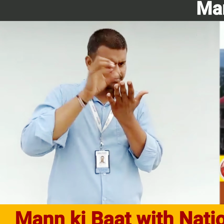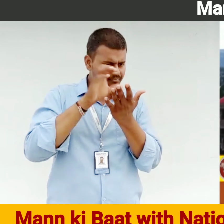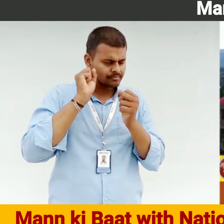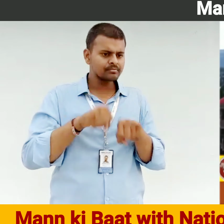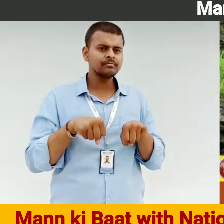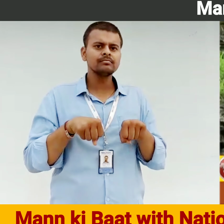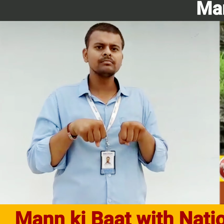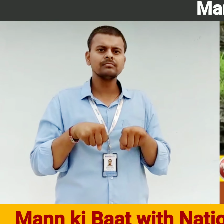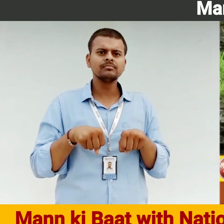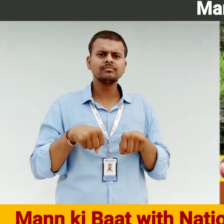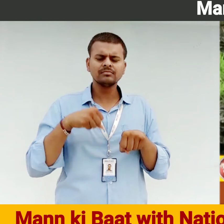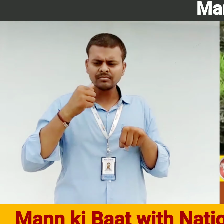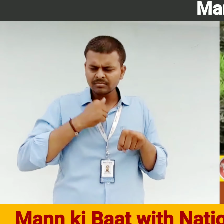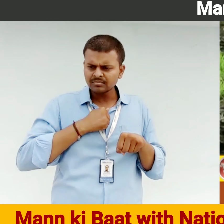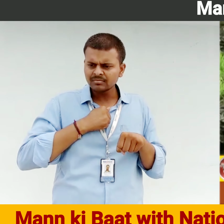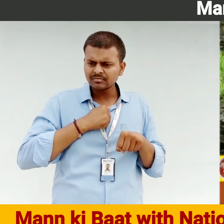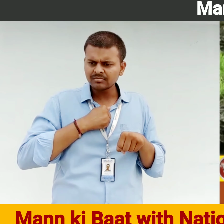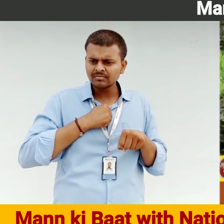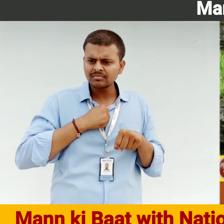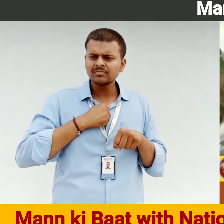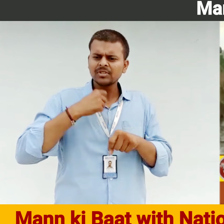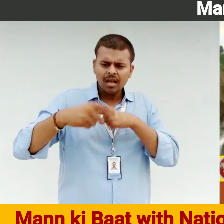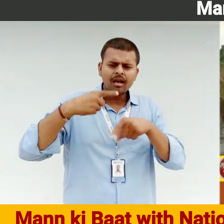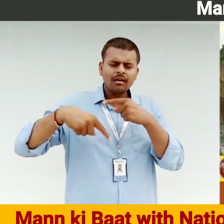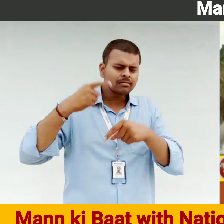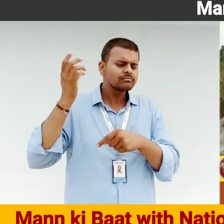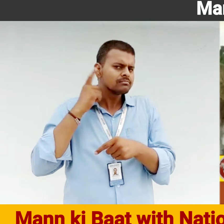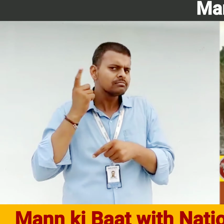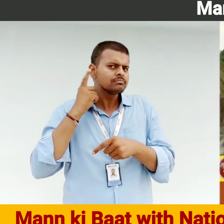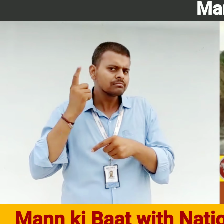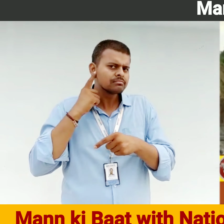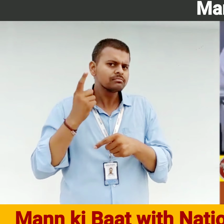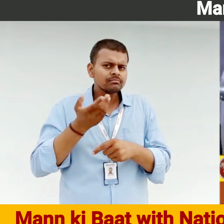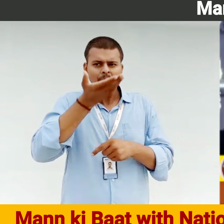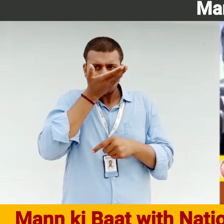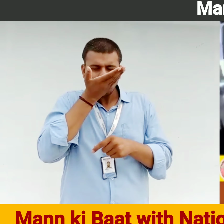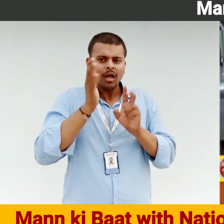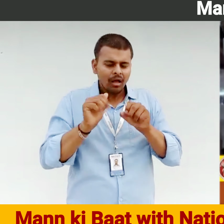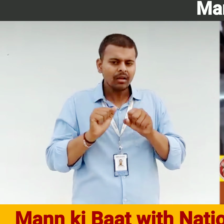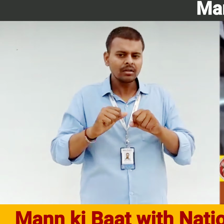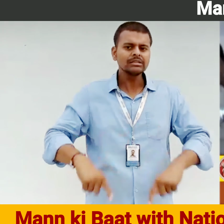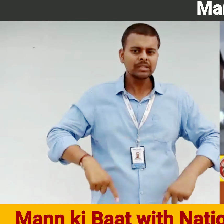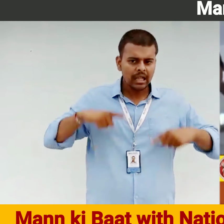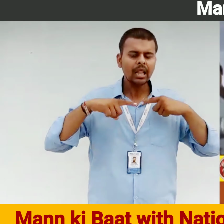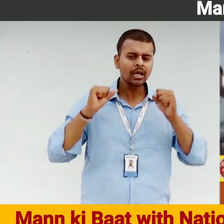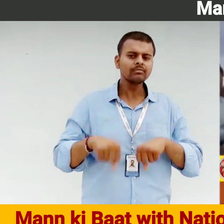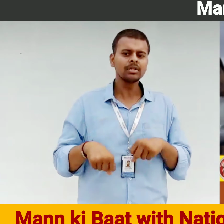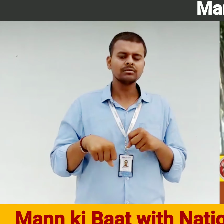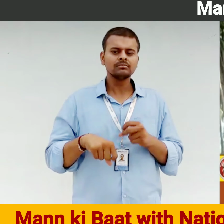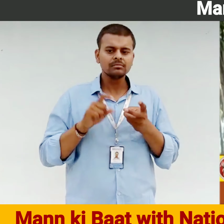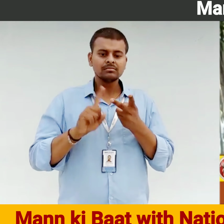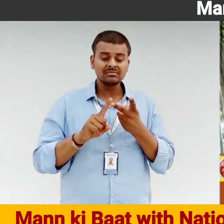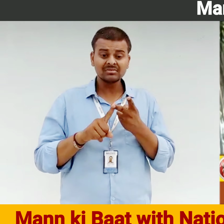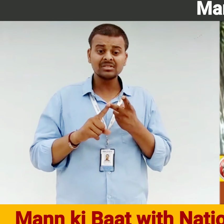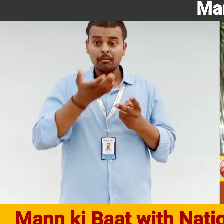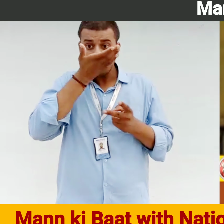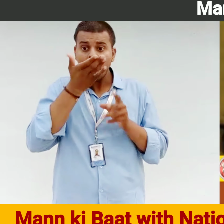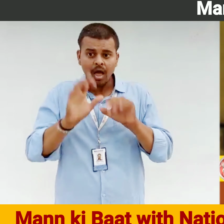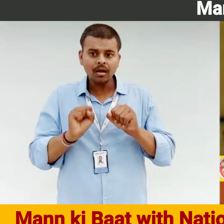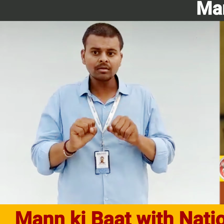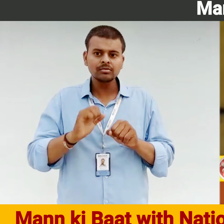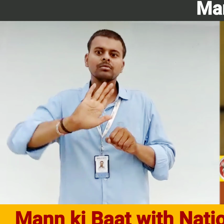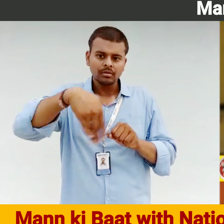है, जल है तो कल है, लेकिन जल के साथ हमारी जिम्मेवारी भी है। वर्षा का